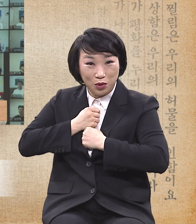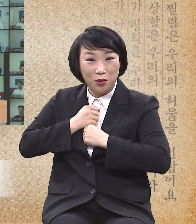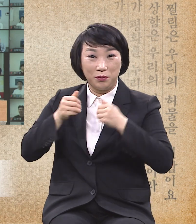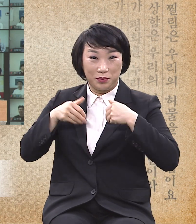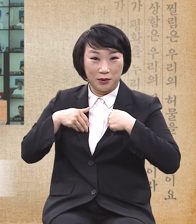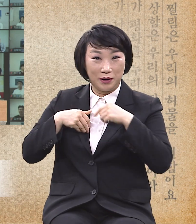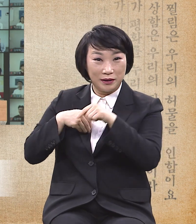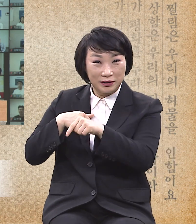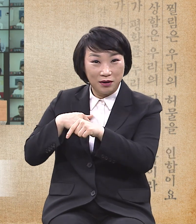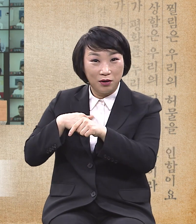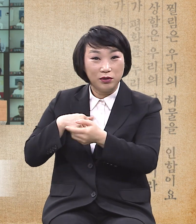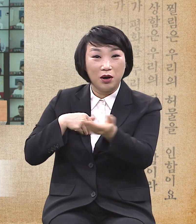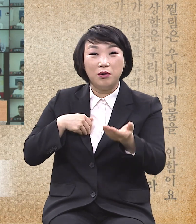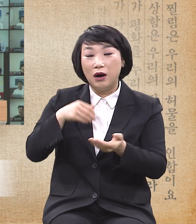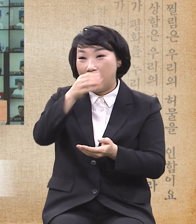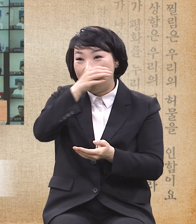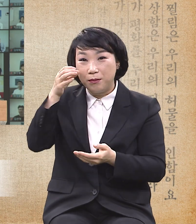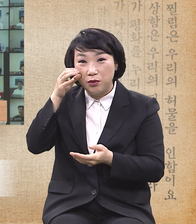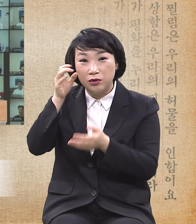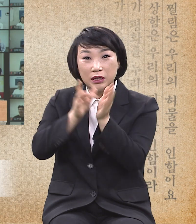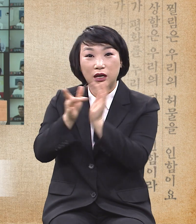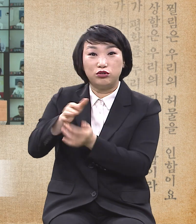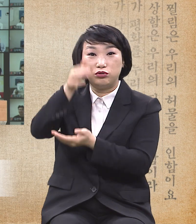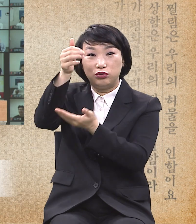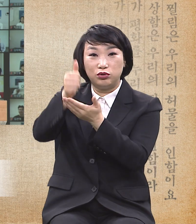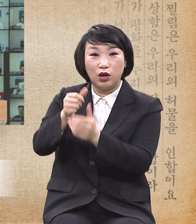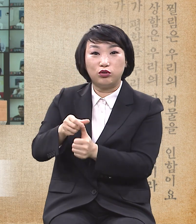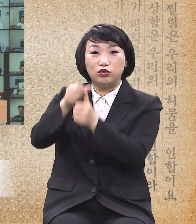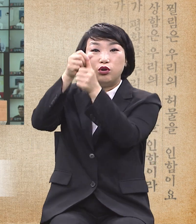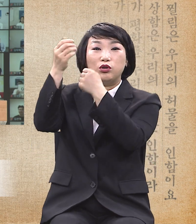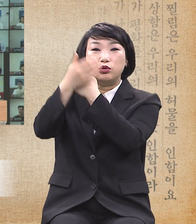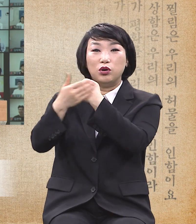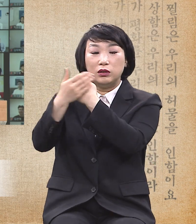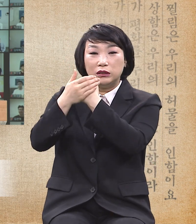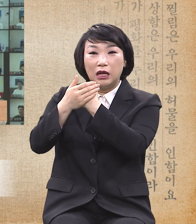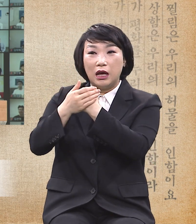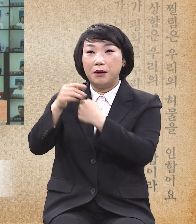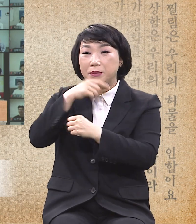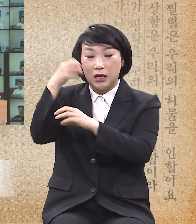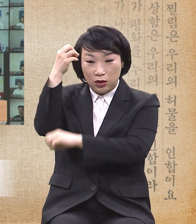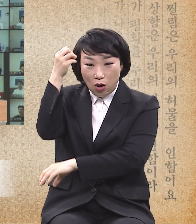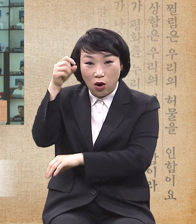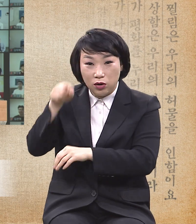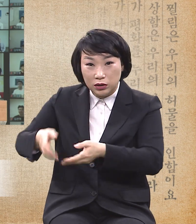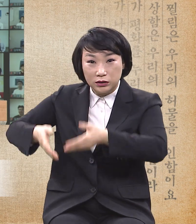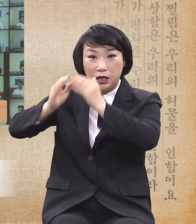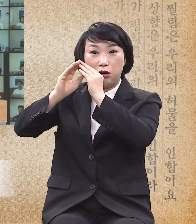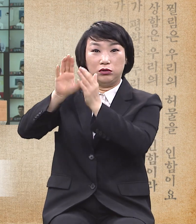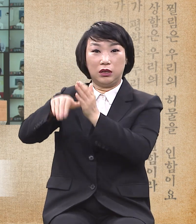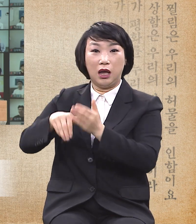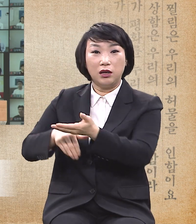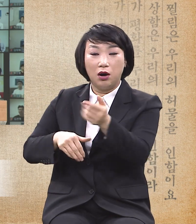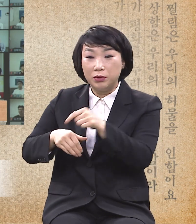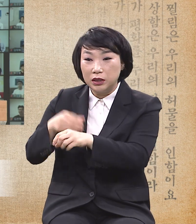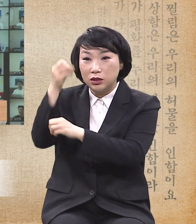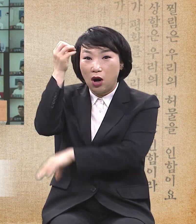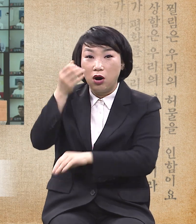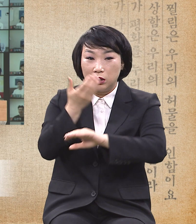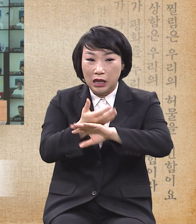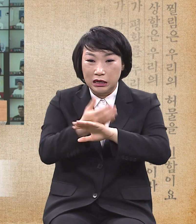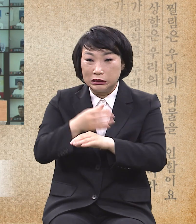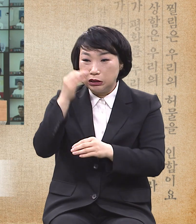말이에요. 함부로 예수 그리스도의 구속의 은총의 피의 터 위에 세우는데 이 터와